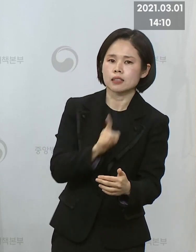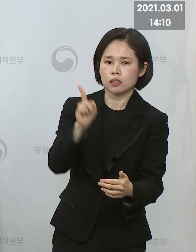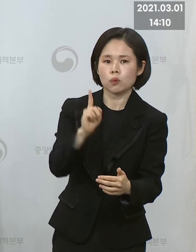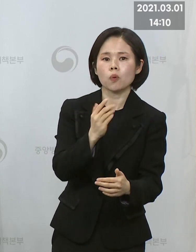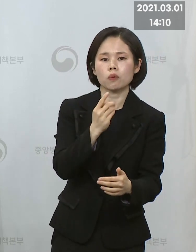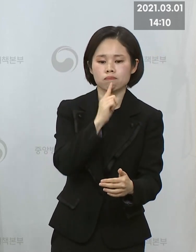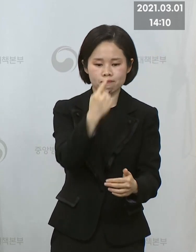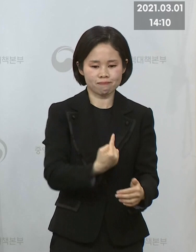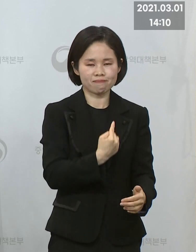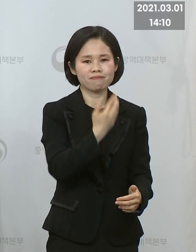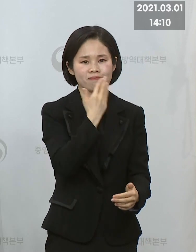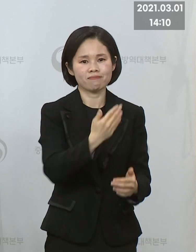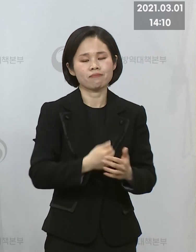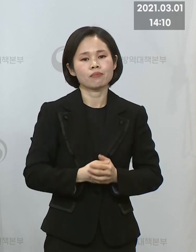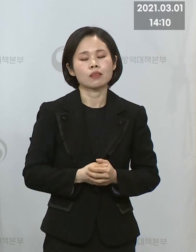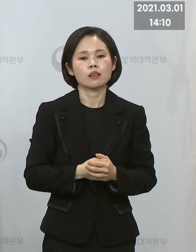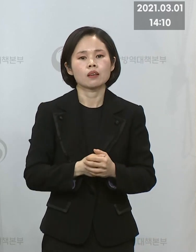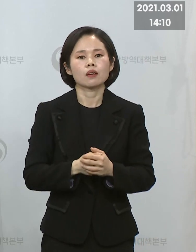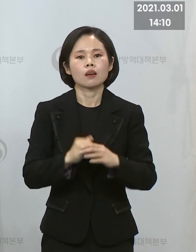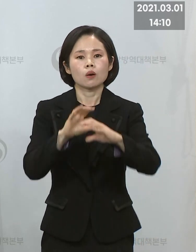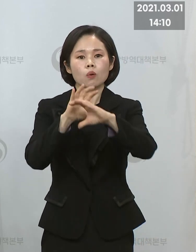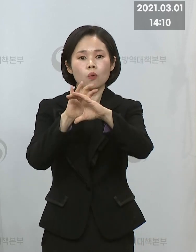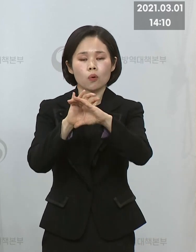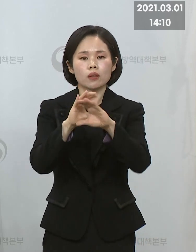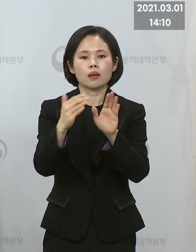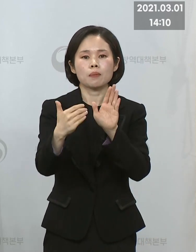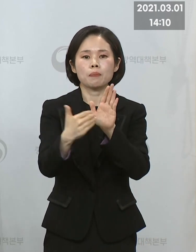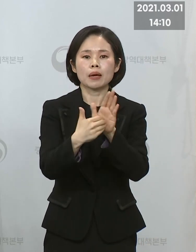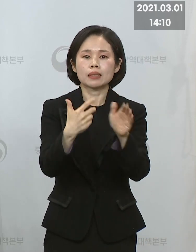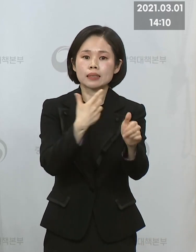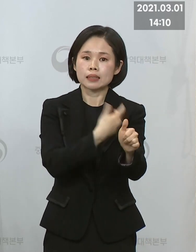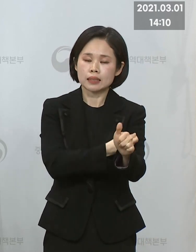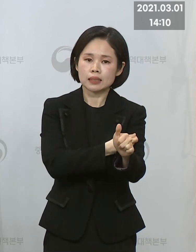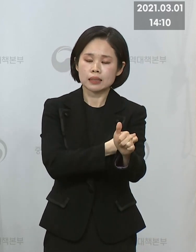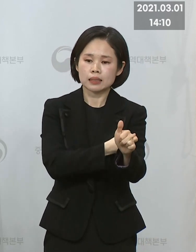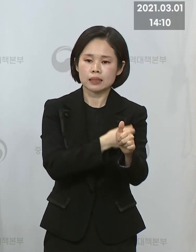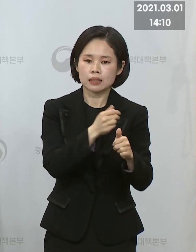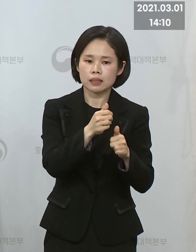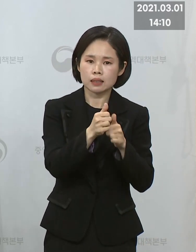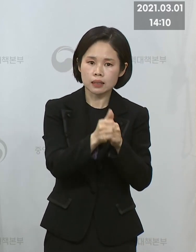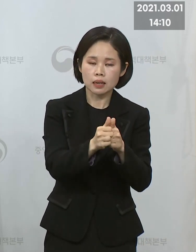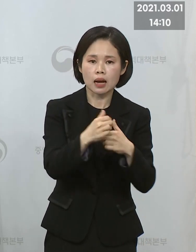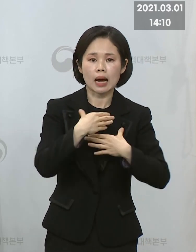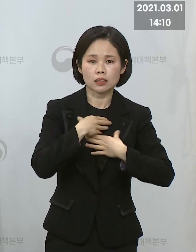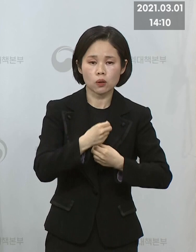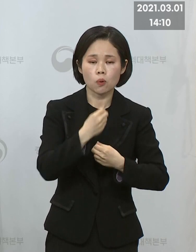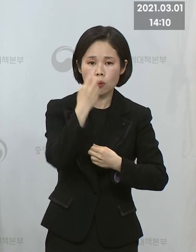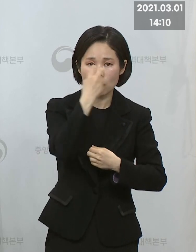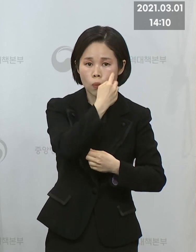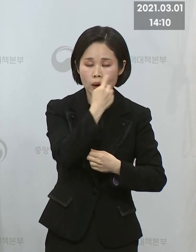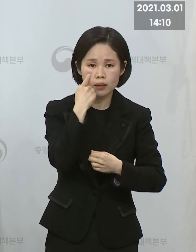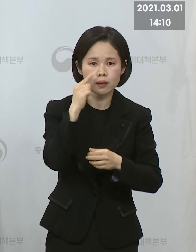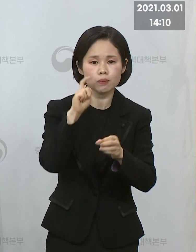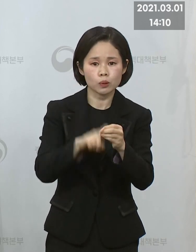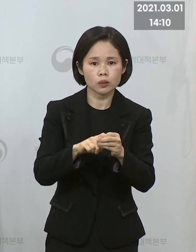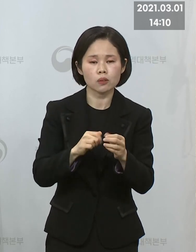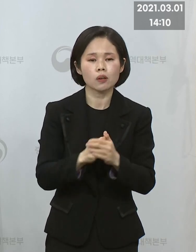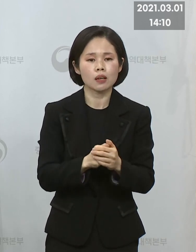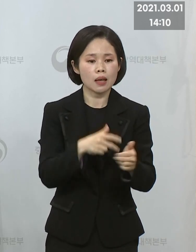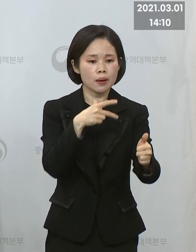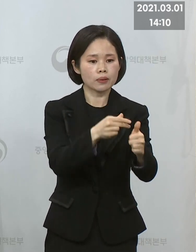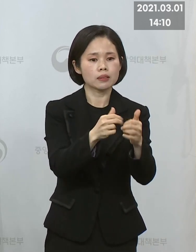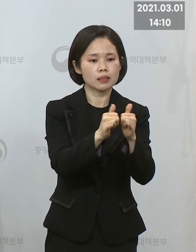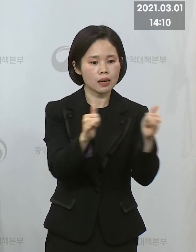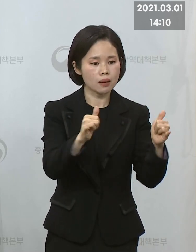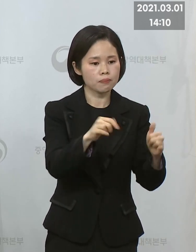또한 코로나19 백신별로 백신과 관련된 잠재적인 안전성 문제를 확인하기 위해서 접종자의 일부를